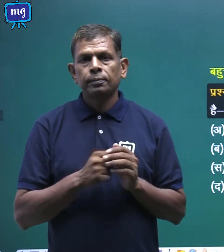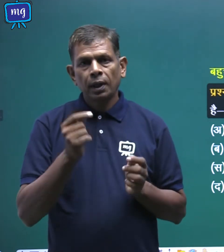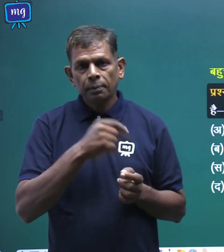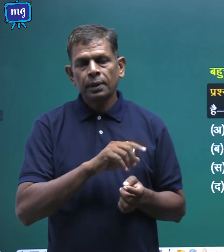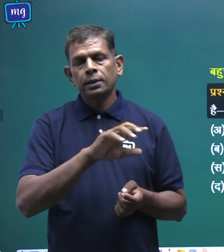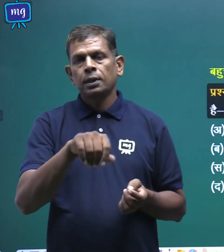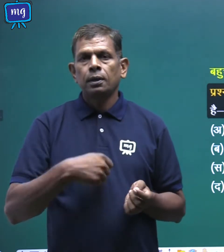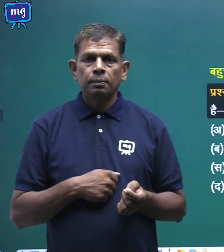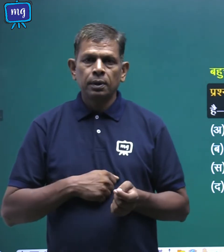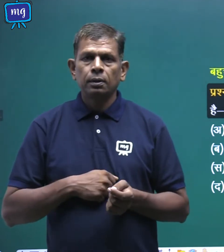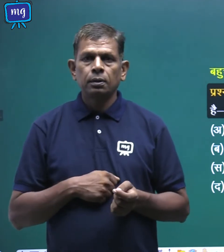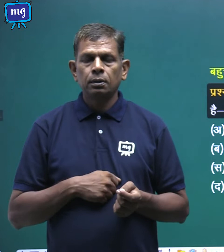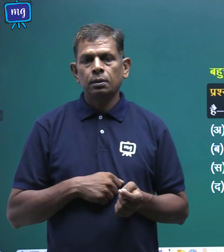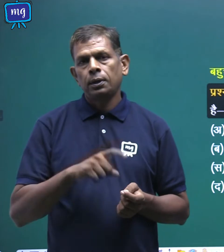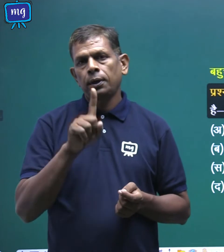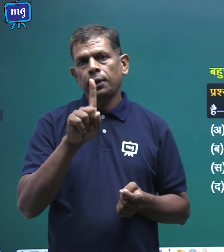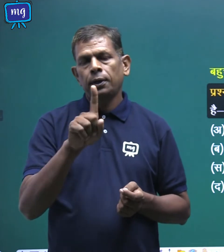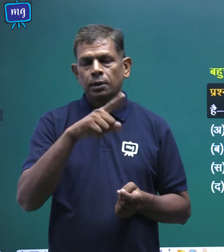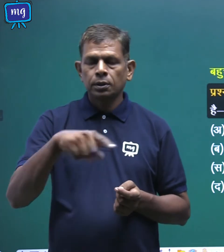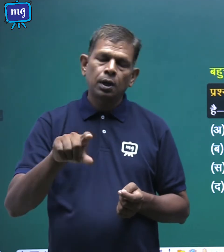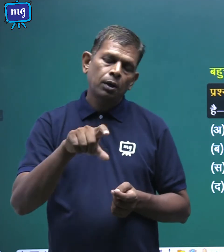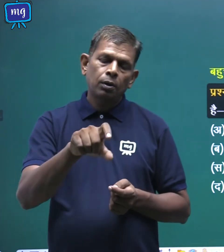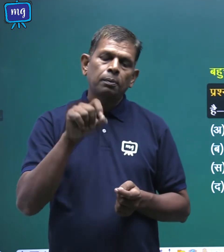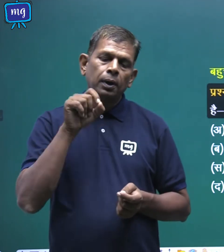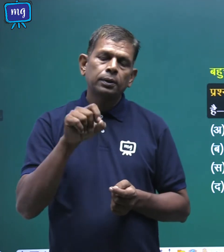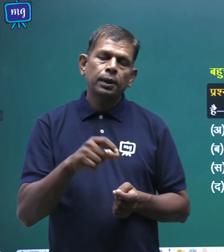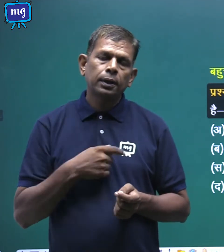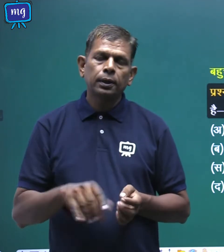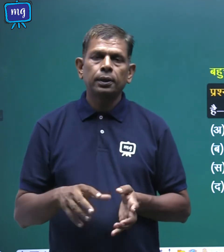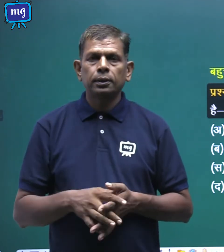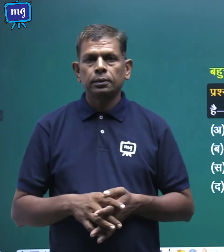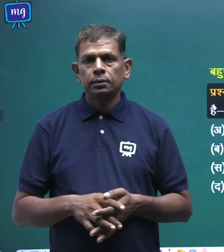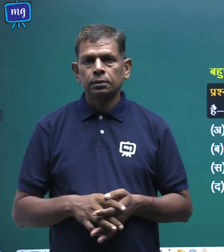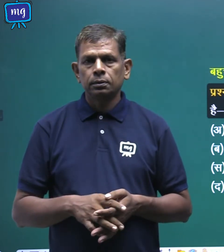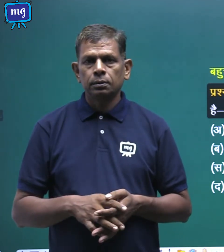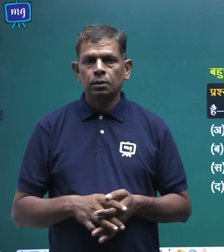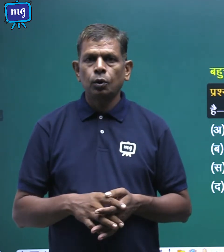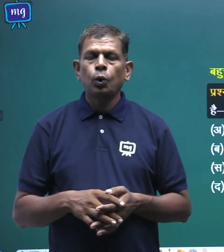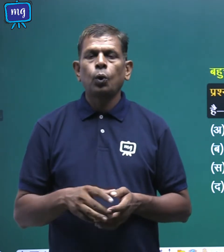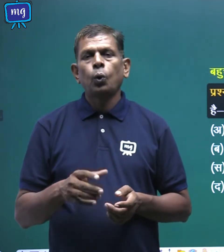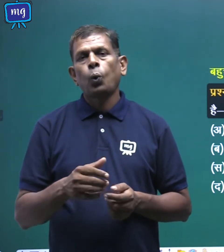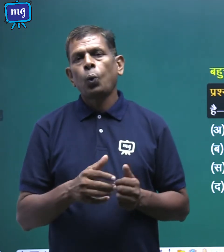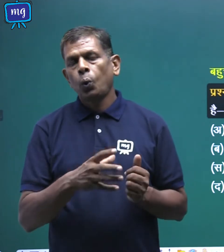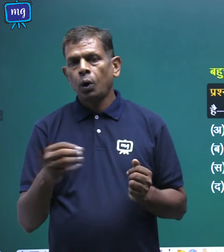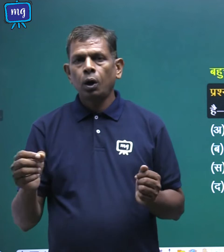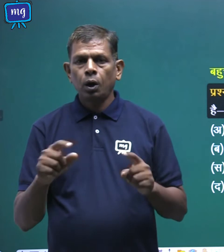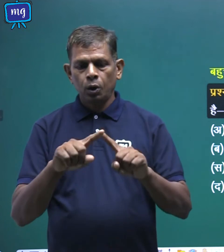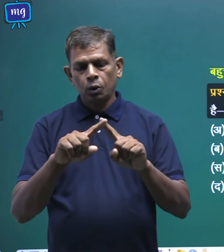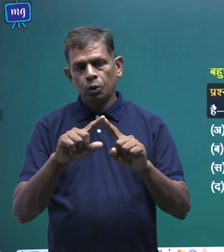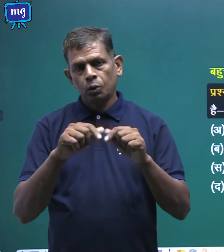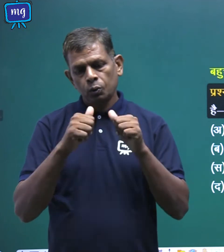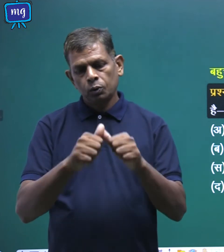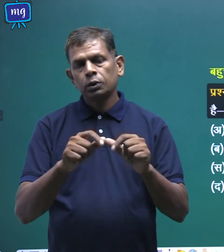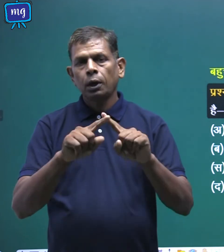इनमें से हमें एक सही विकल्प का चयन करना है और उत्तर ब्रैकेट में लिखना